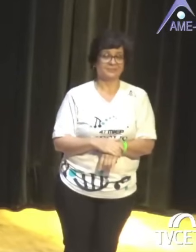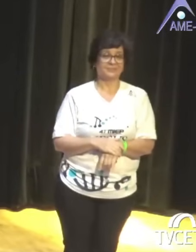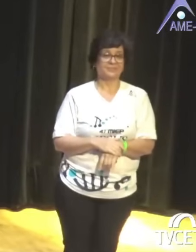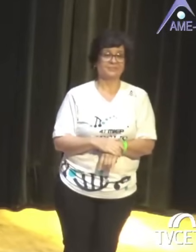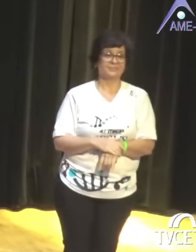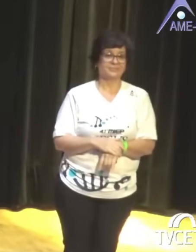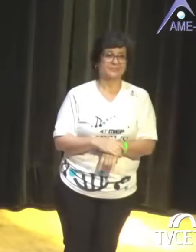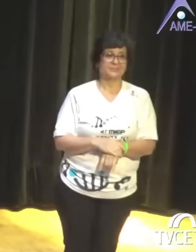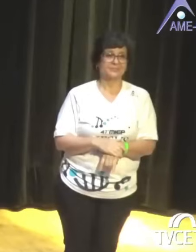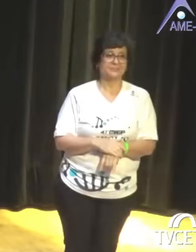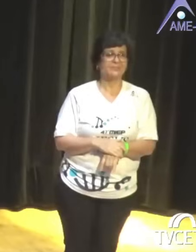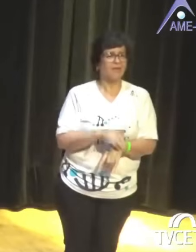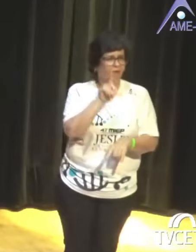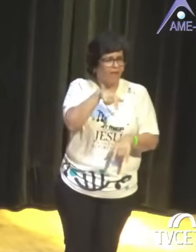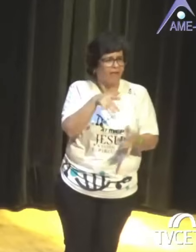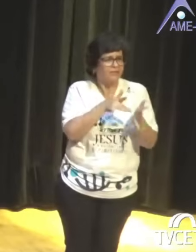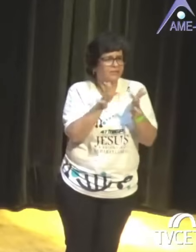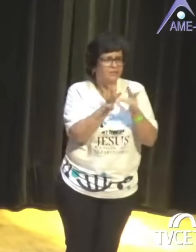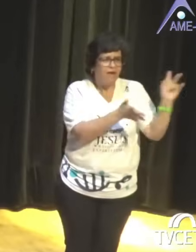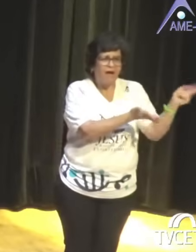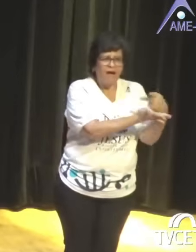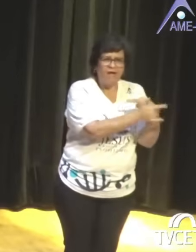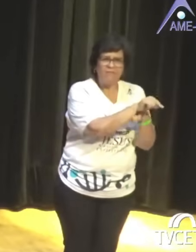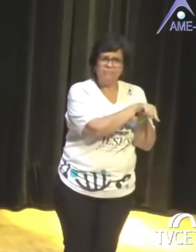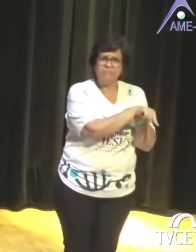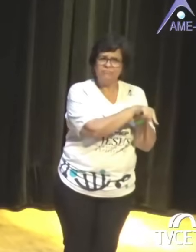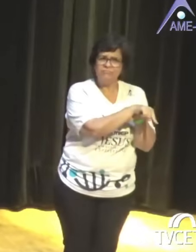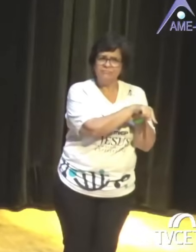Jesus é Jesus tá